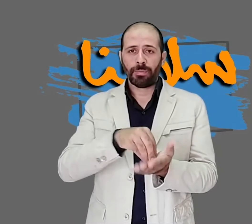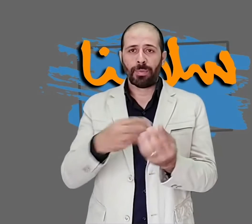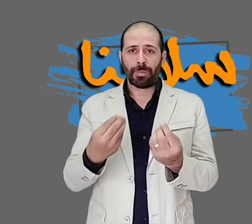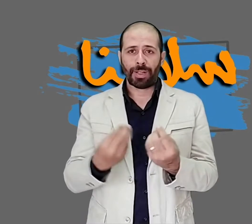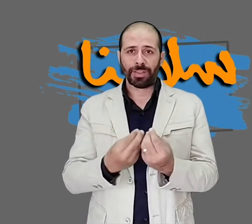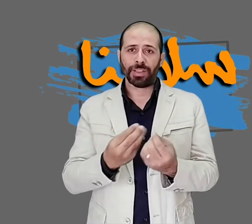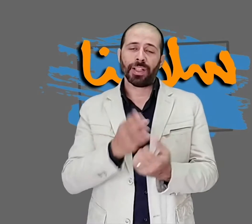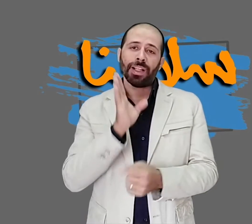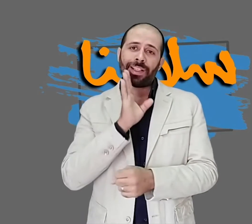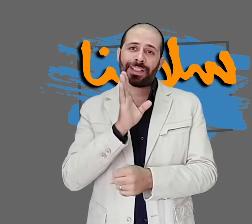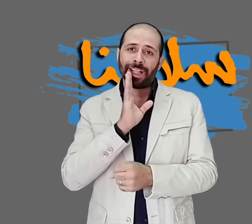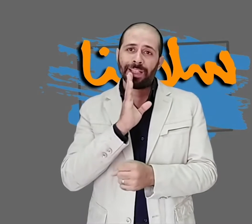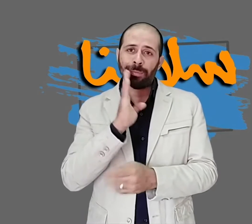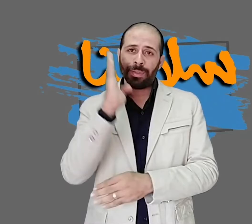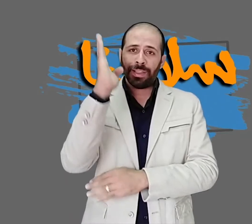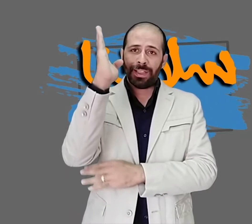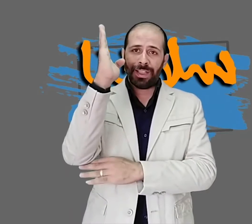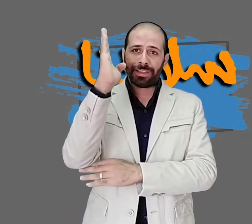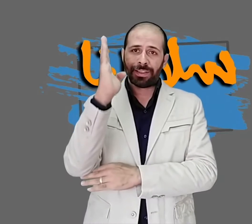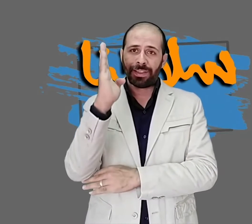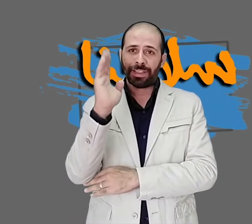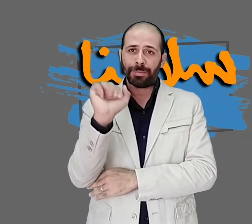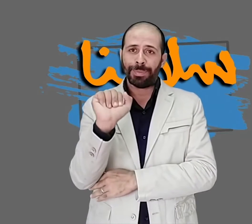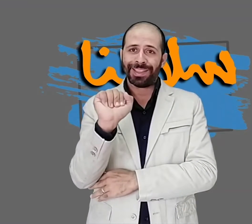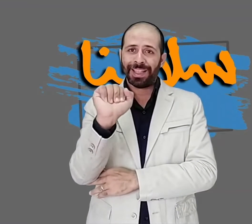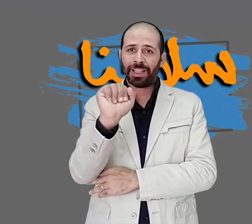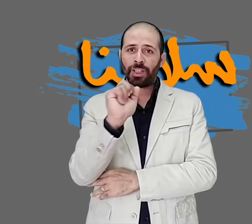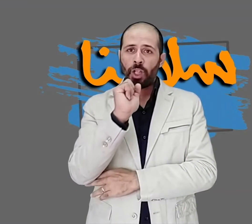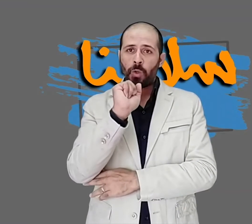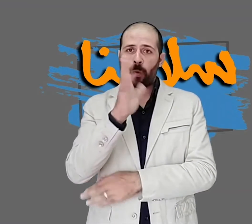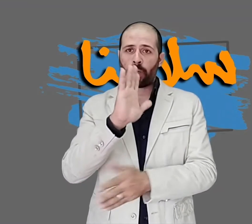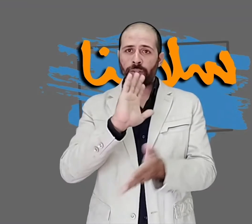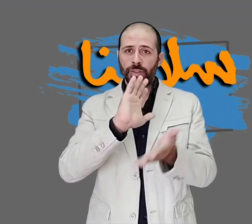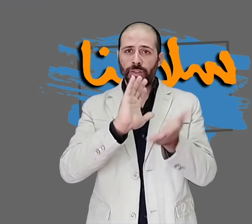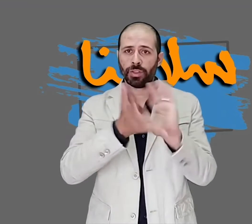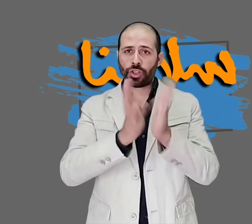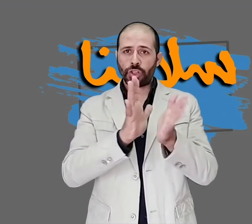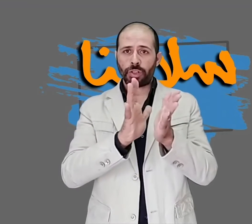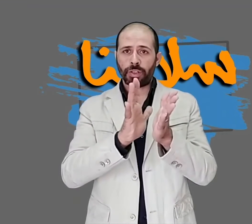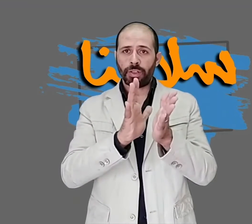مع بعضينا نتعلم الاساسيات بتاعه لغه الاشاره.